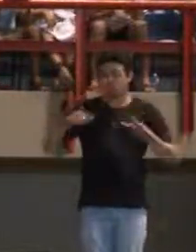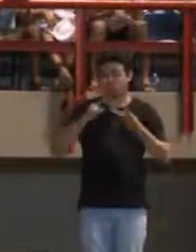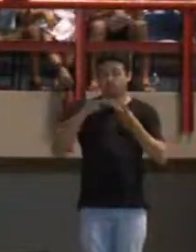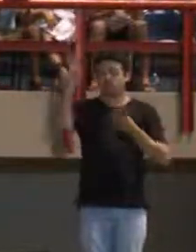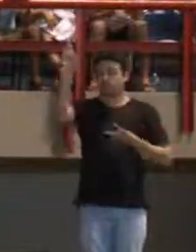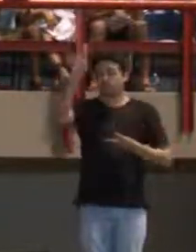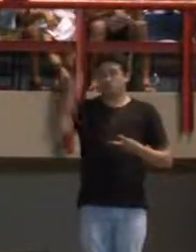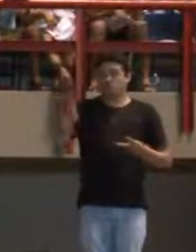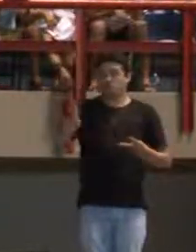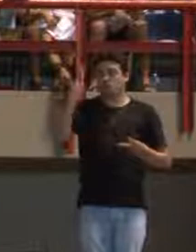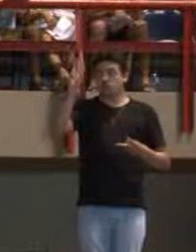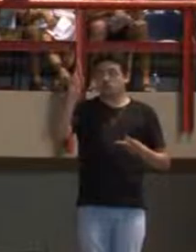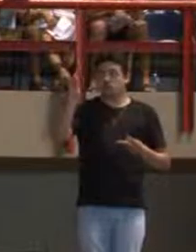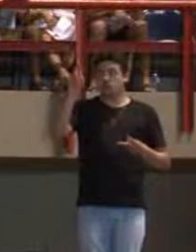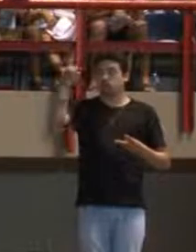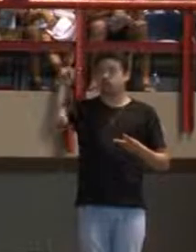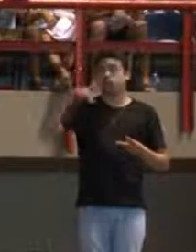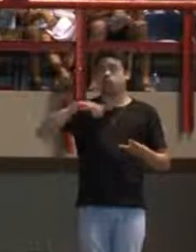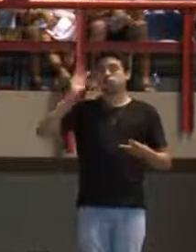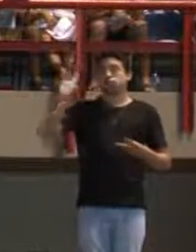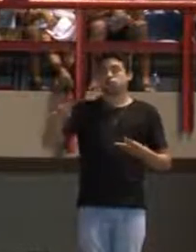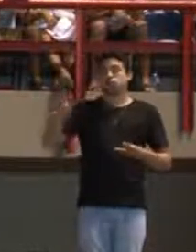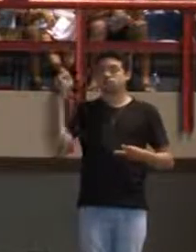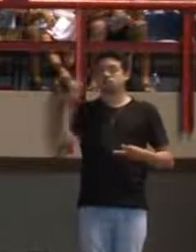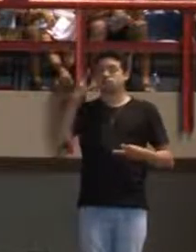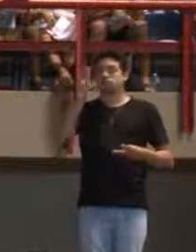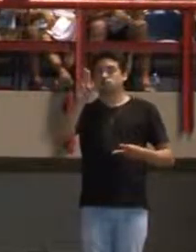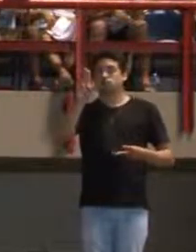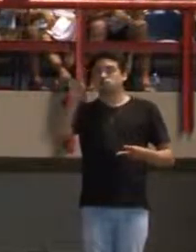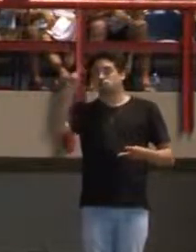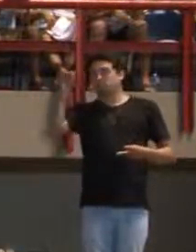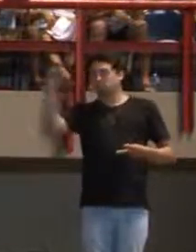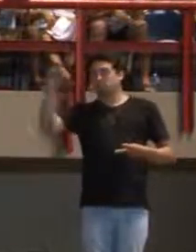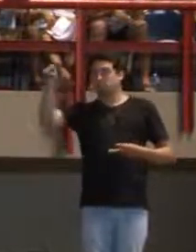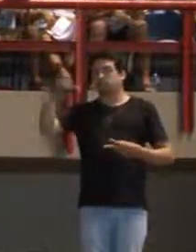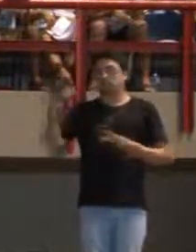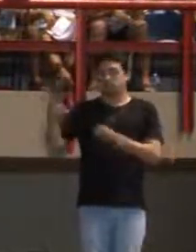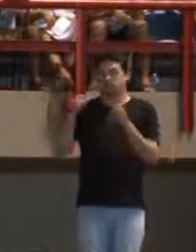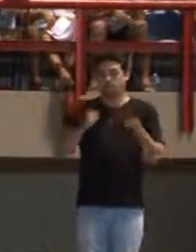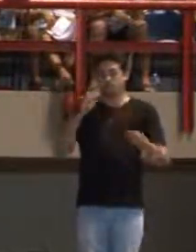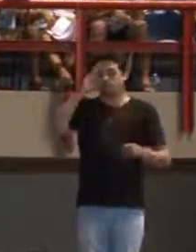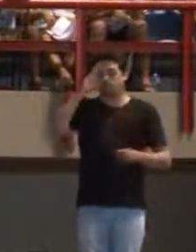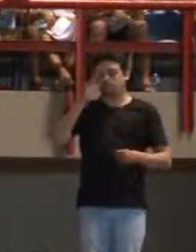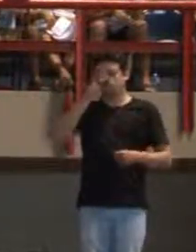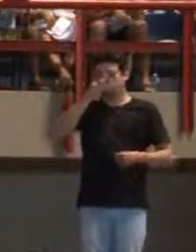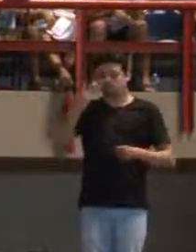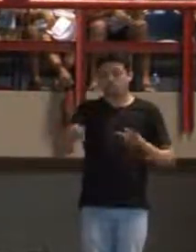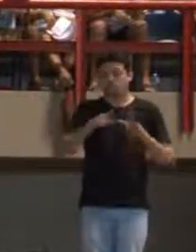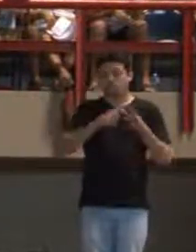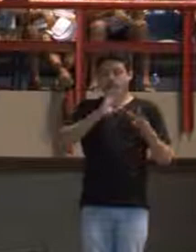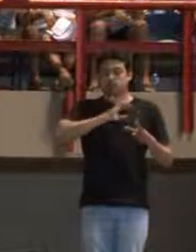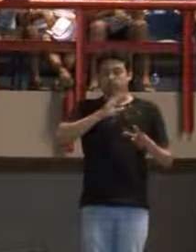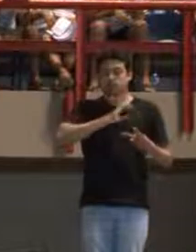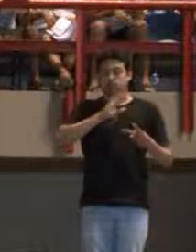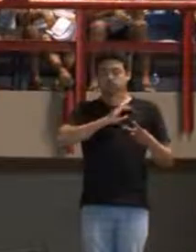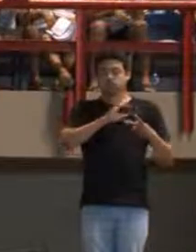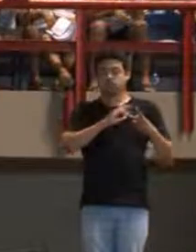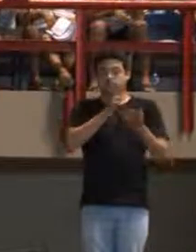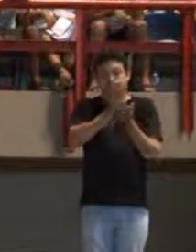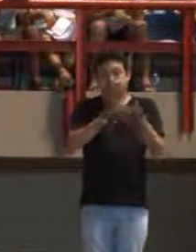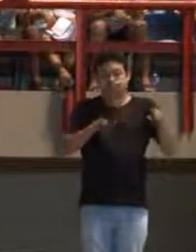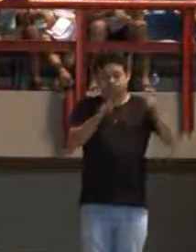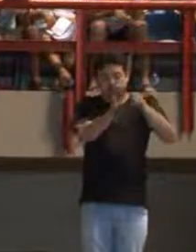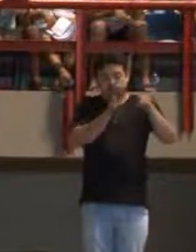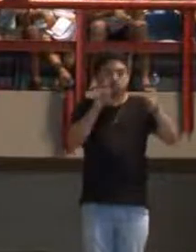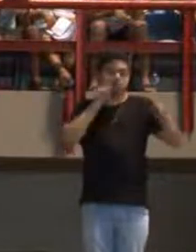Rússia ainda é herda da antiga União Soviética, com poderio militar respeitável. Canadá, eterno aliado dos